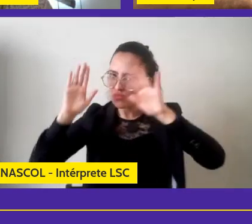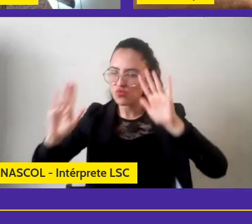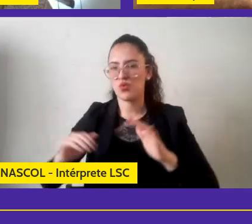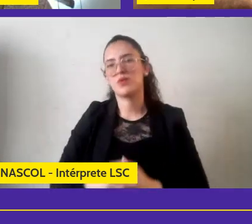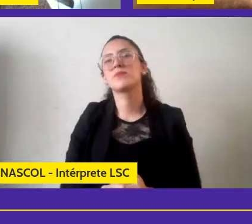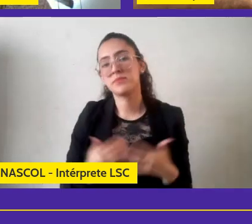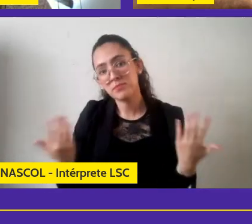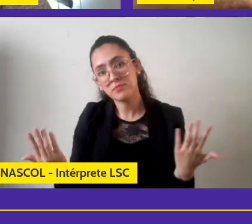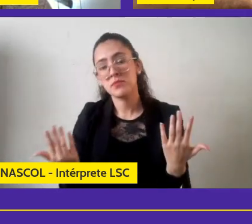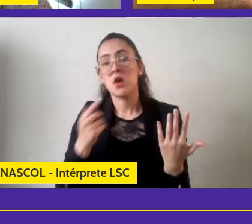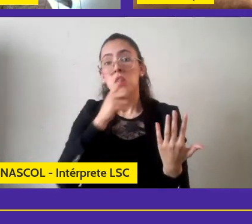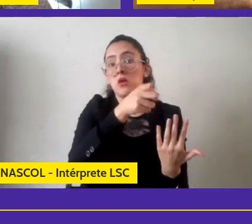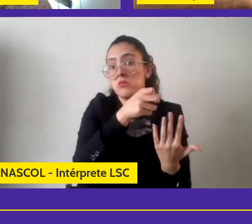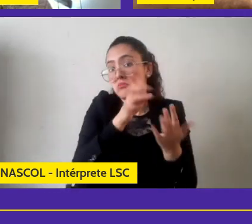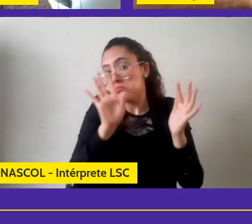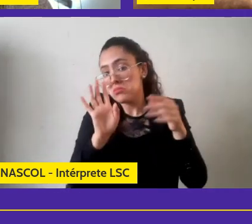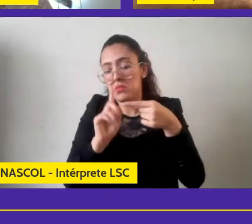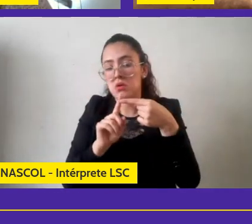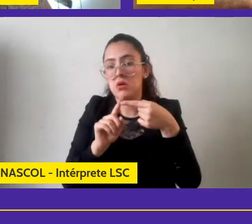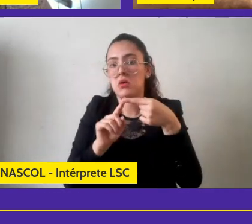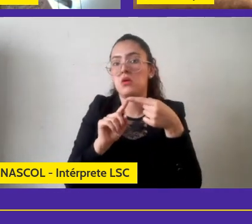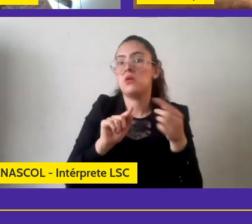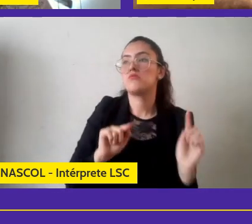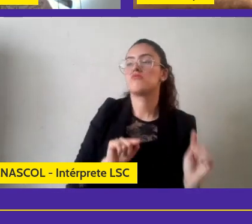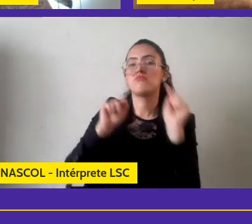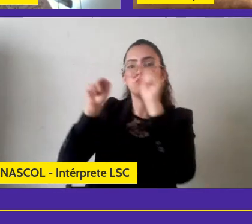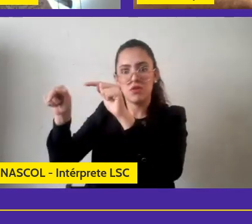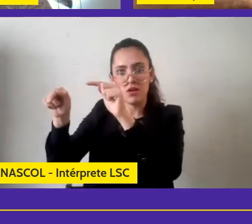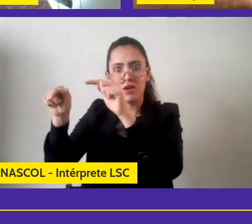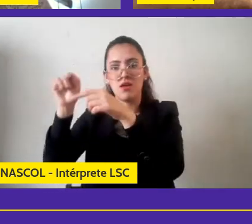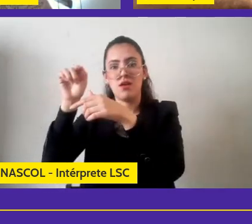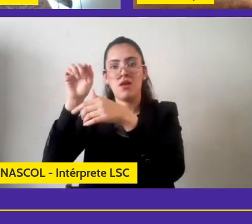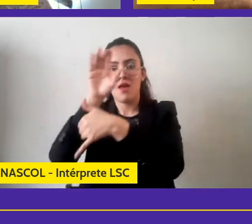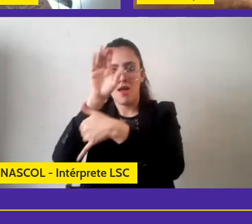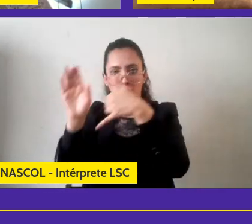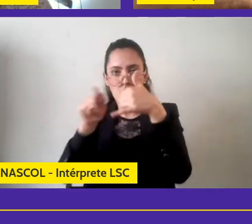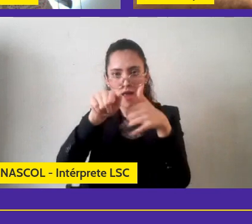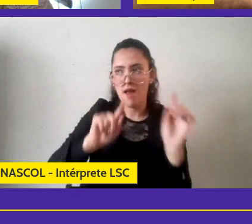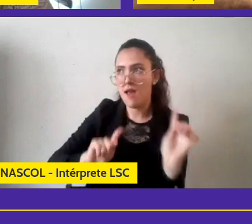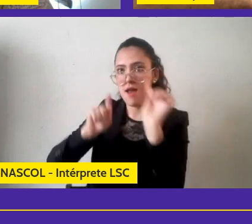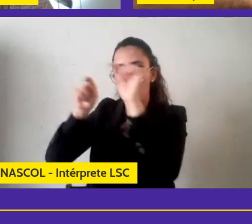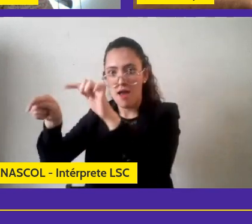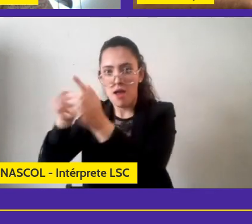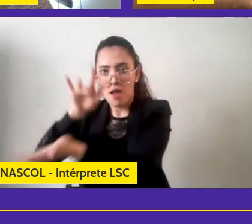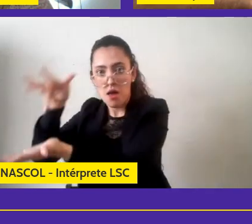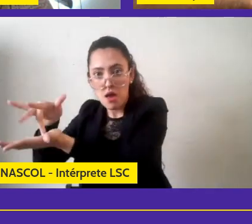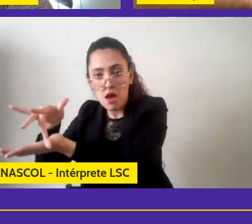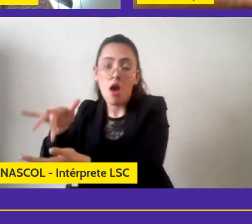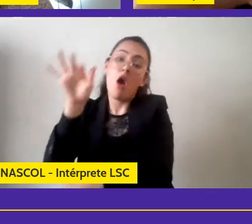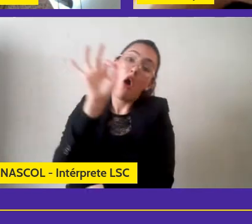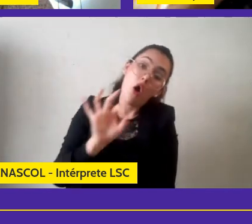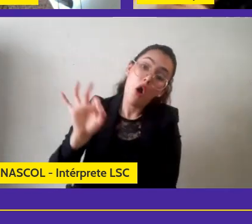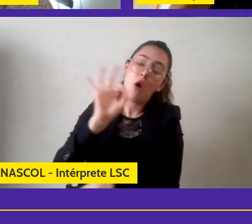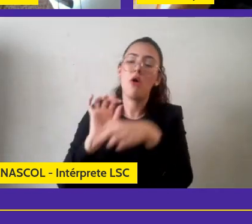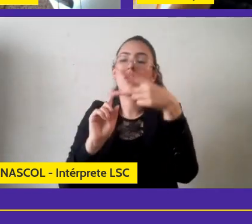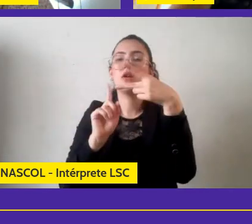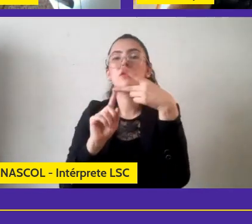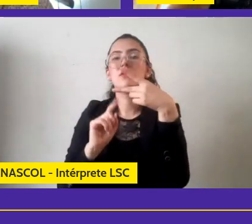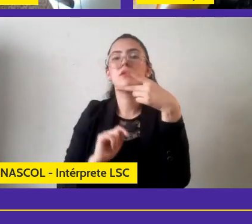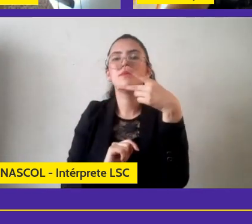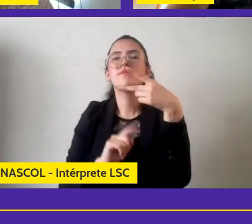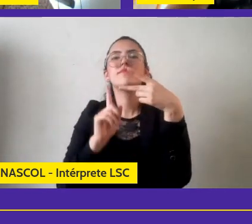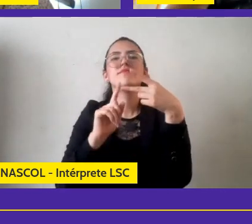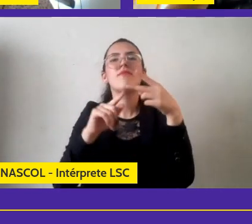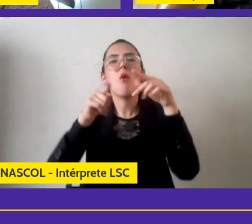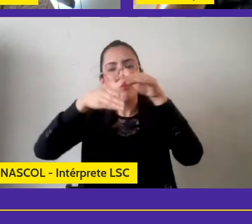sea que puedan ir a las funciones que tenemos programadas en la Región Caribe presenciales o que lo hagan a través de esta